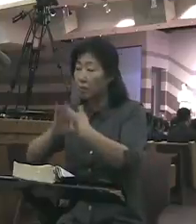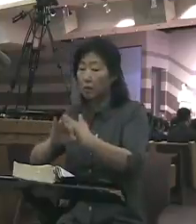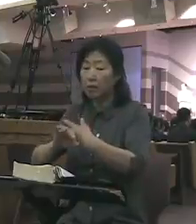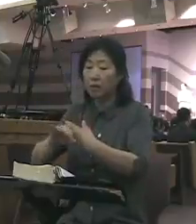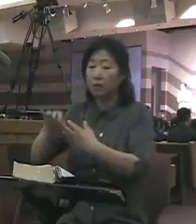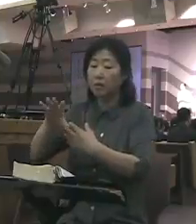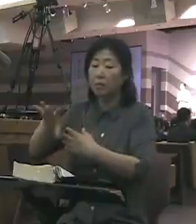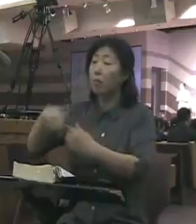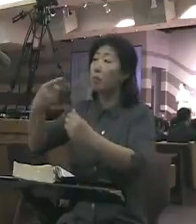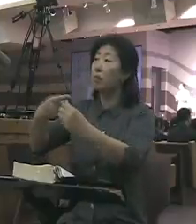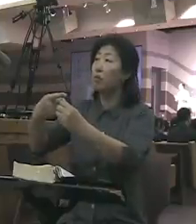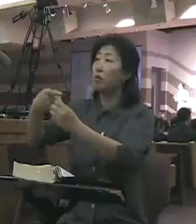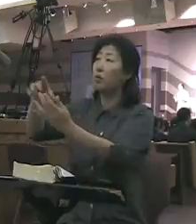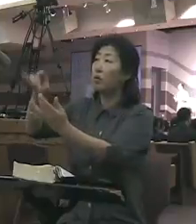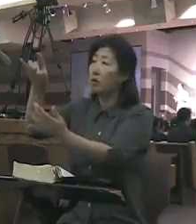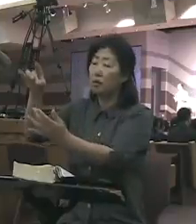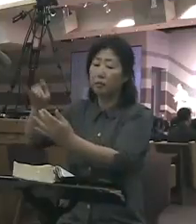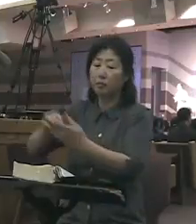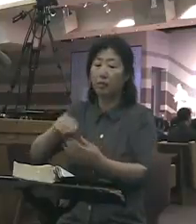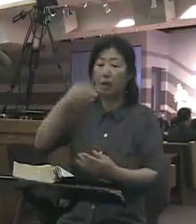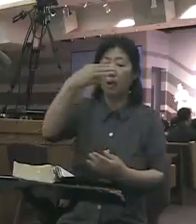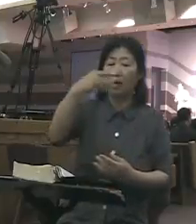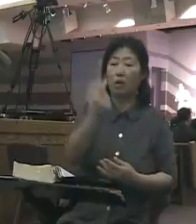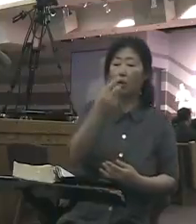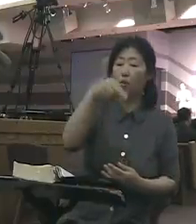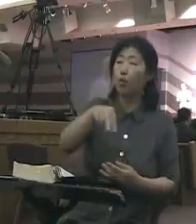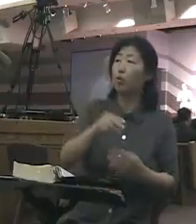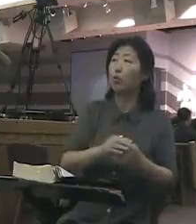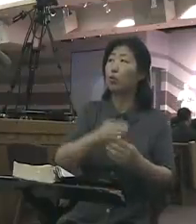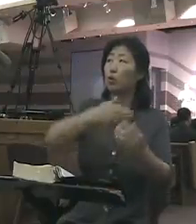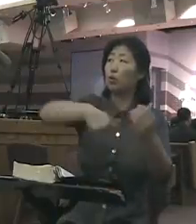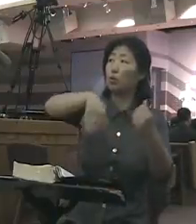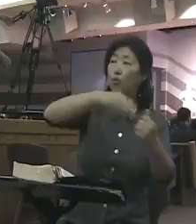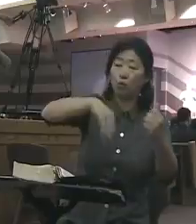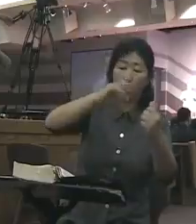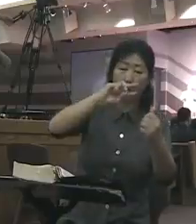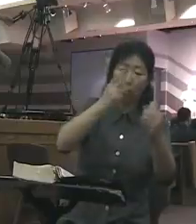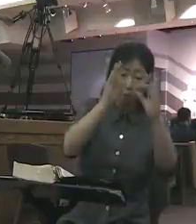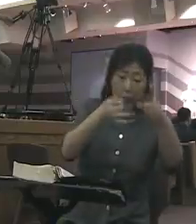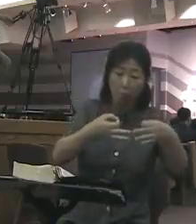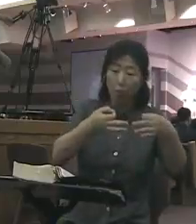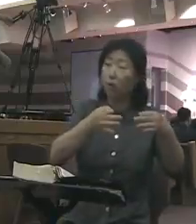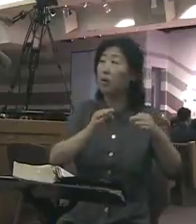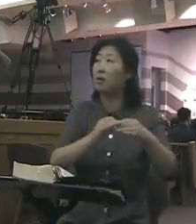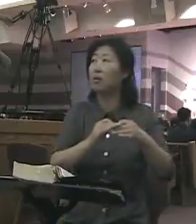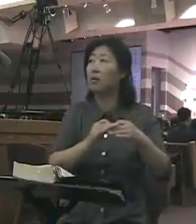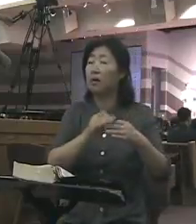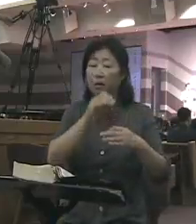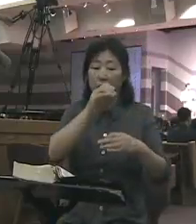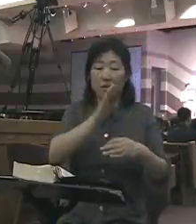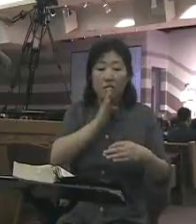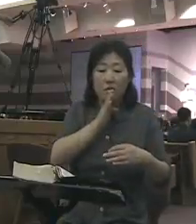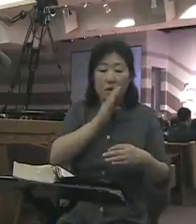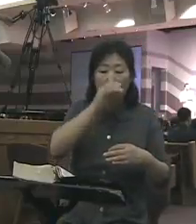그때 롯이 주위를 돌아다 보니 정말 비옥한 땅이 요르단 계곡에 있었기